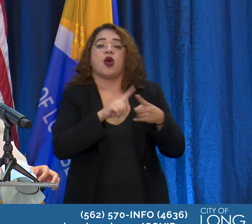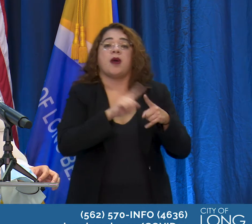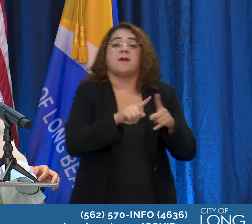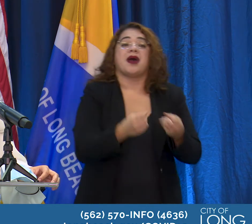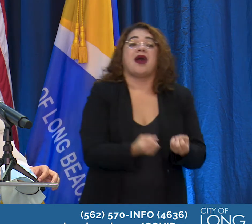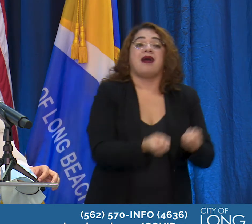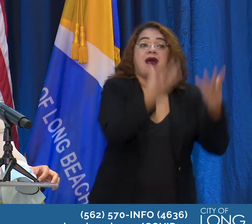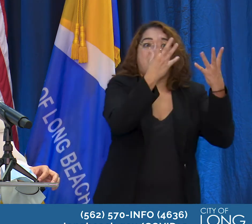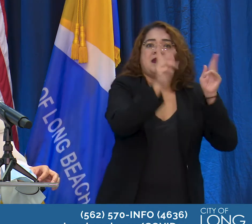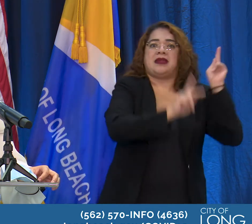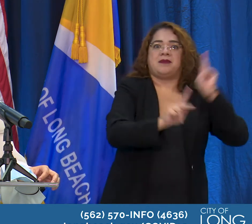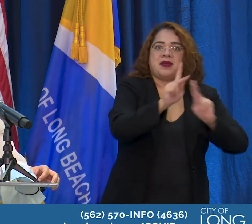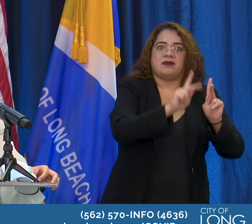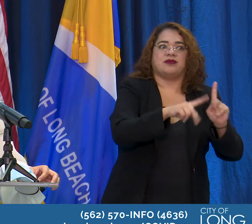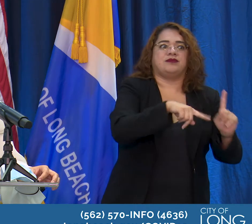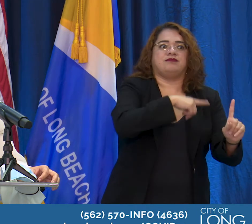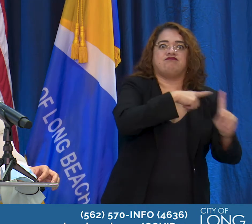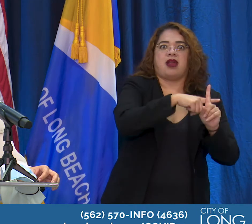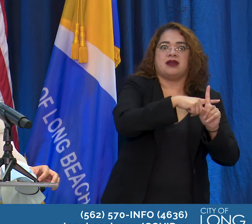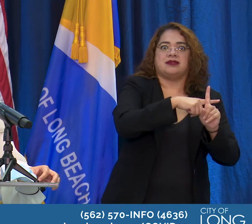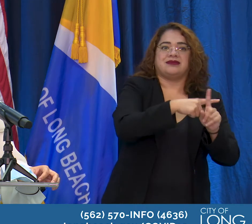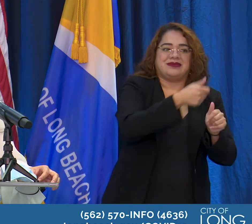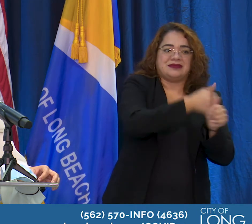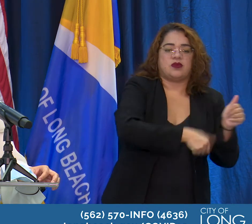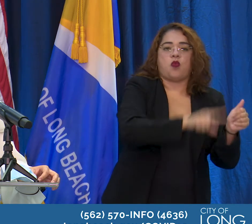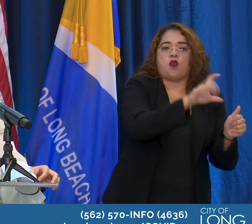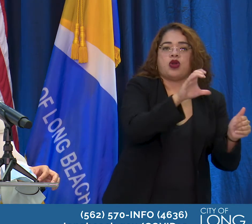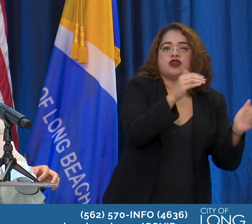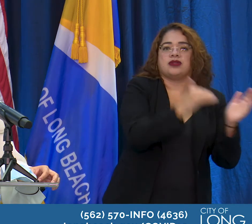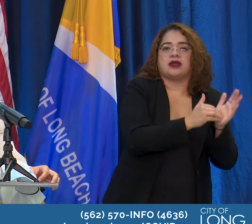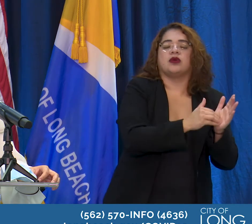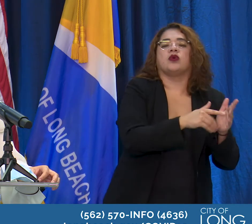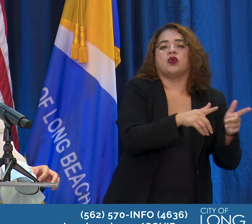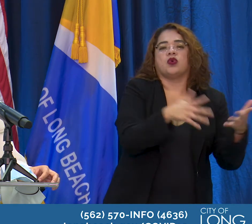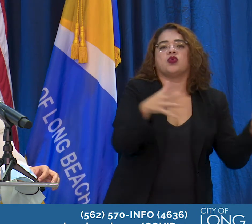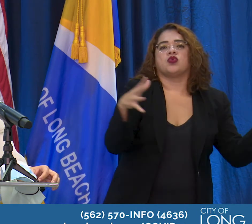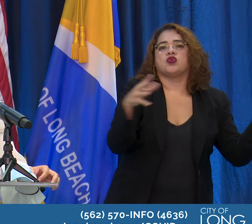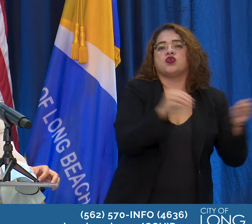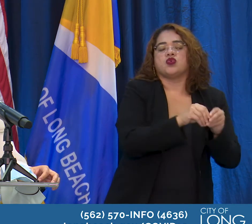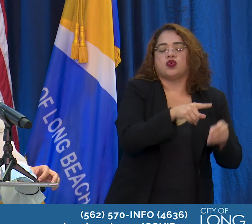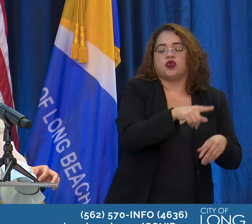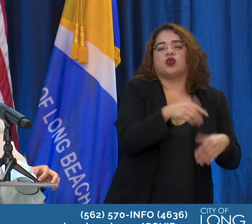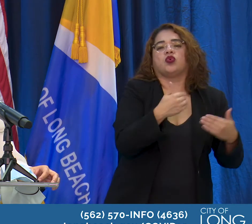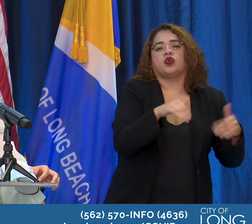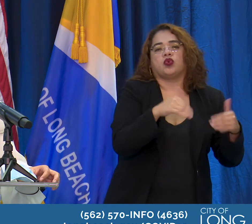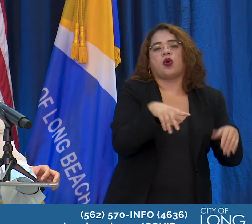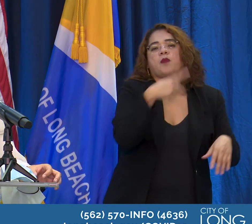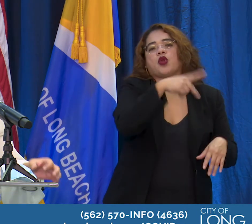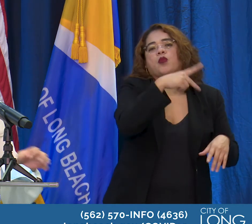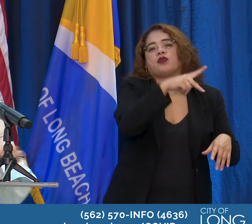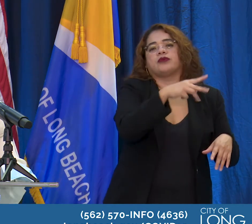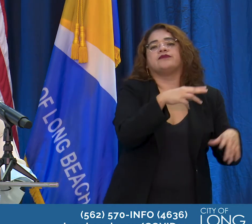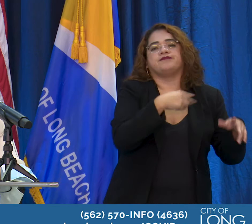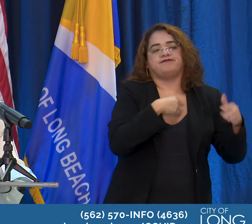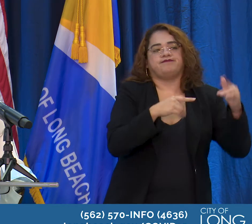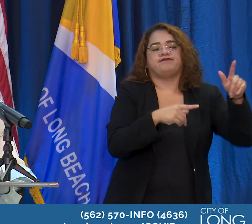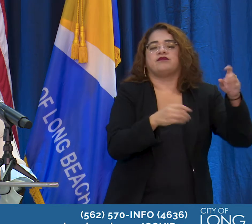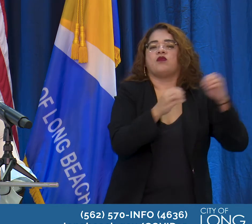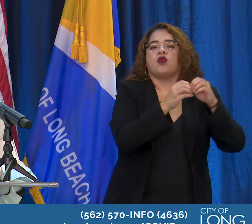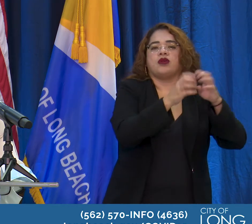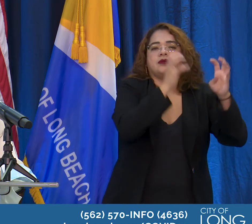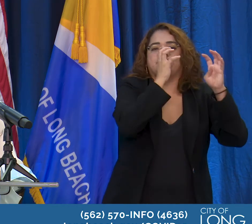morado. Si los dos indicadores caen en niveles diferentes, se aplica el más restrictivo y por eso